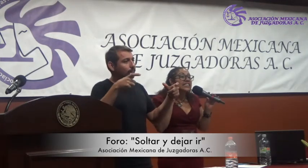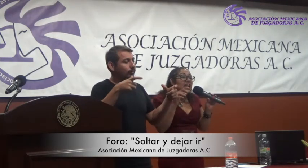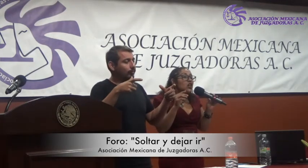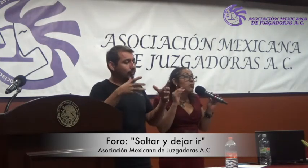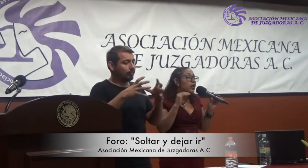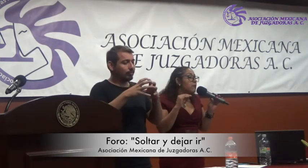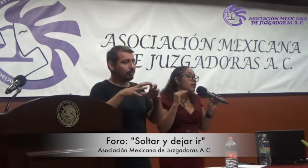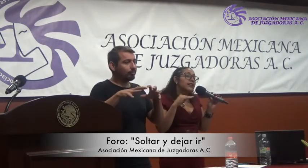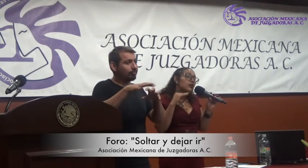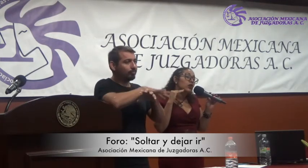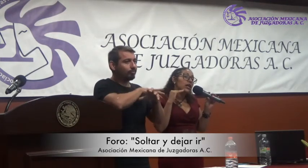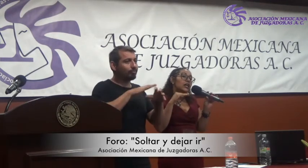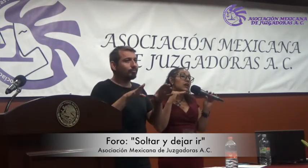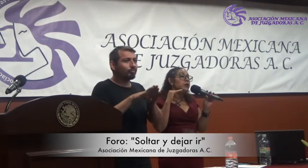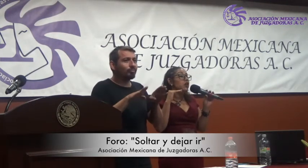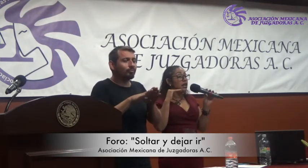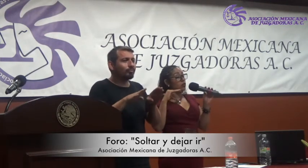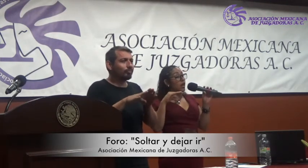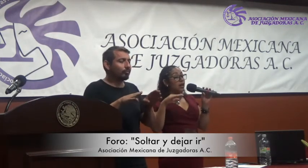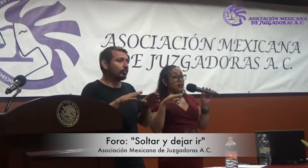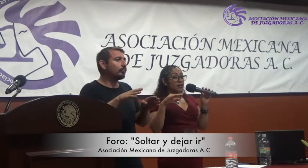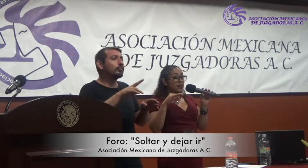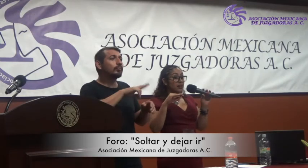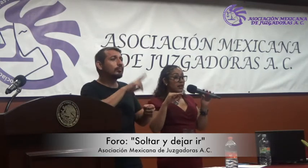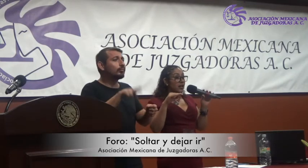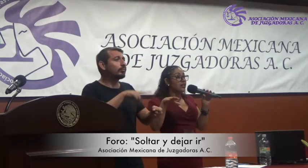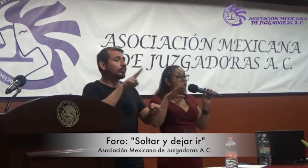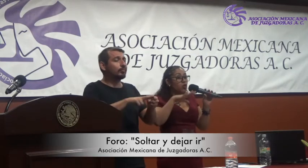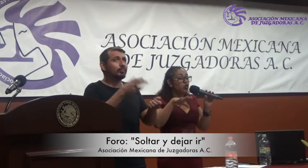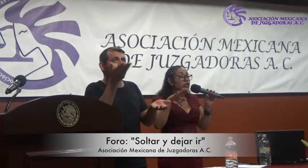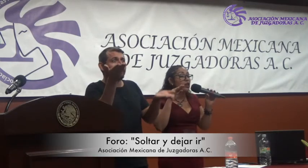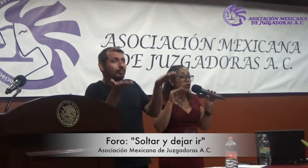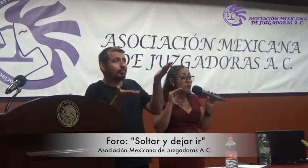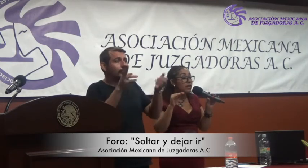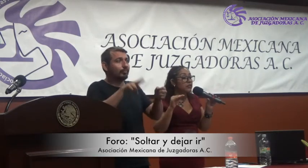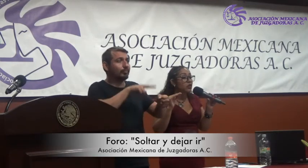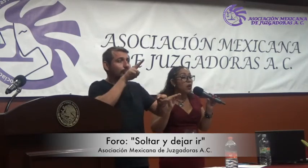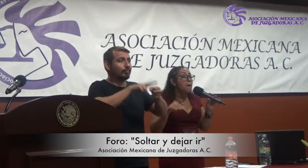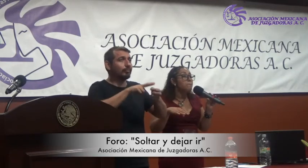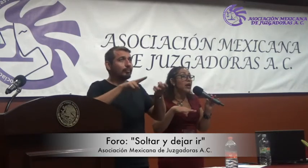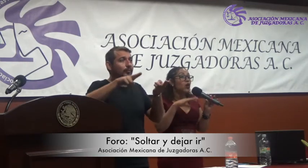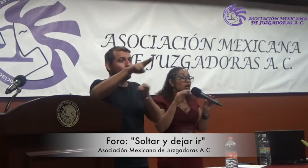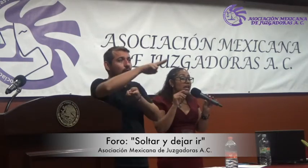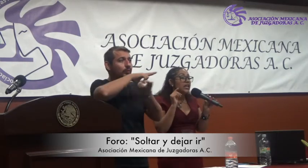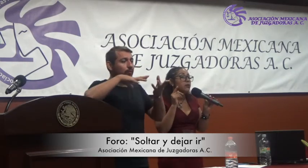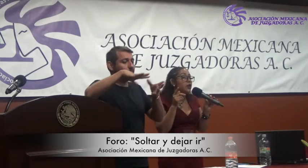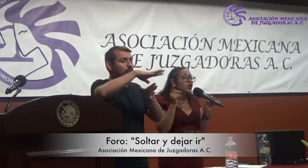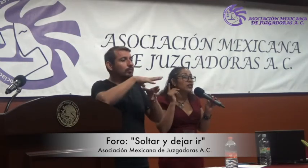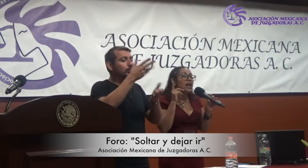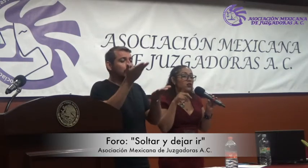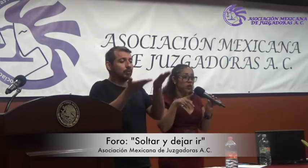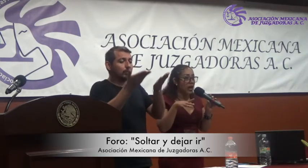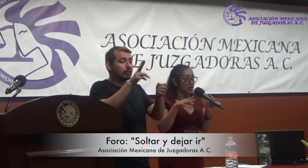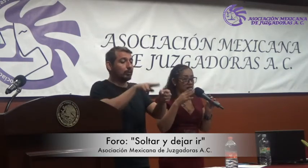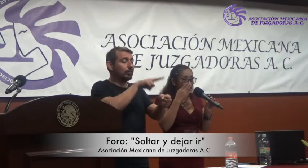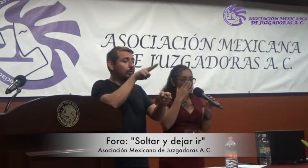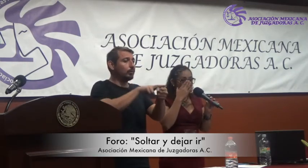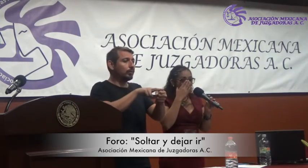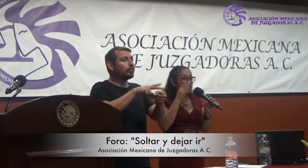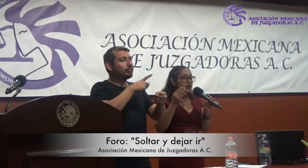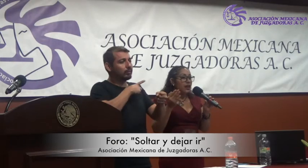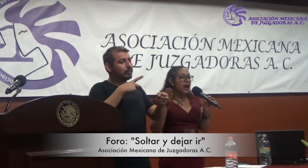es necesario porque mantiene un equilibrio natural en el mundo, en el universo. Pero un equilibrio natural.